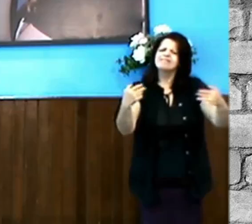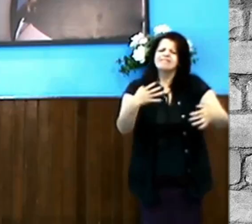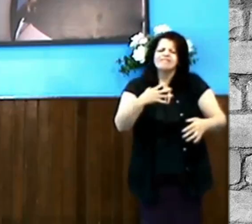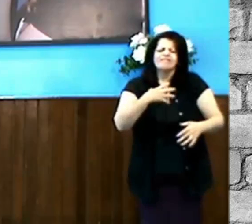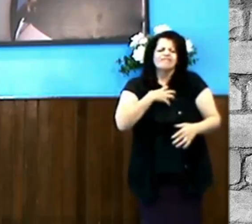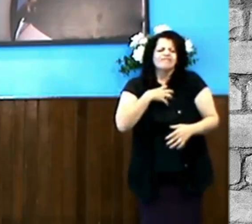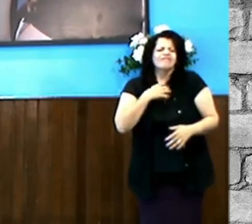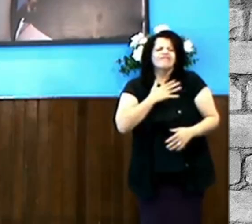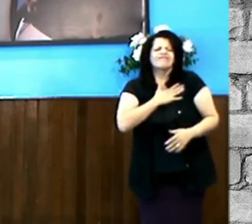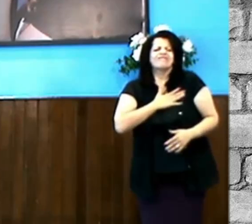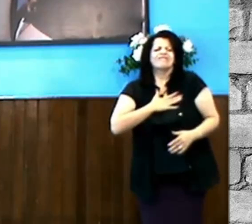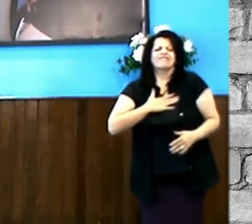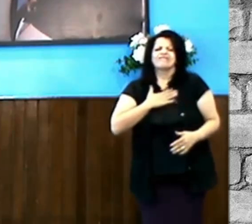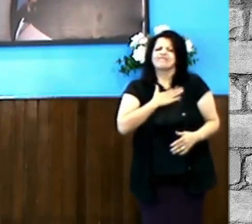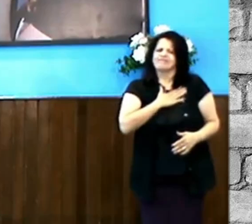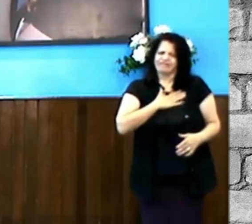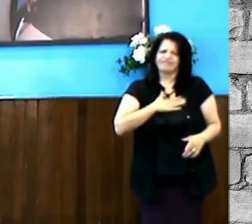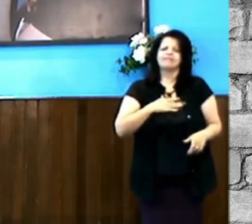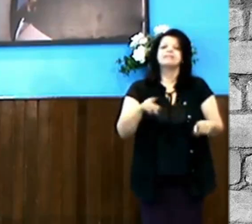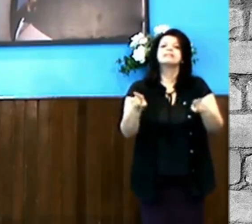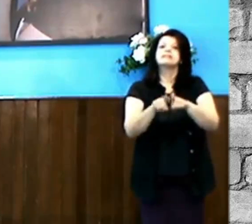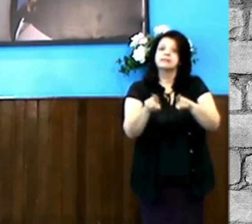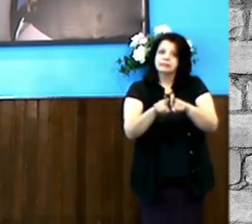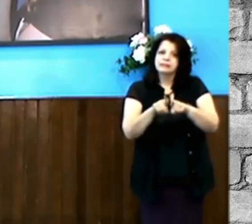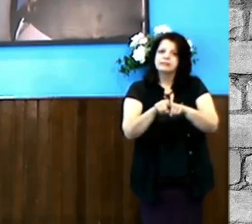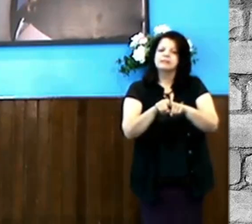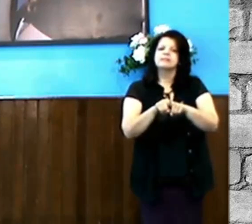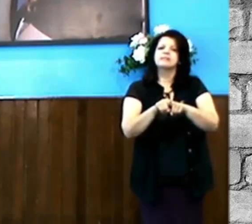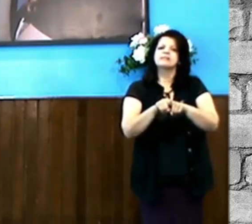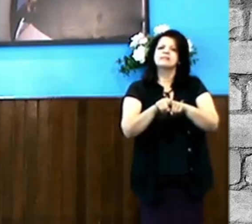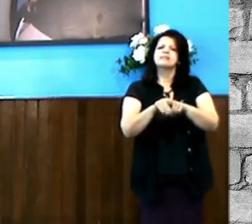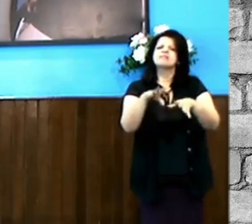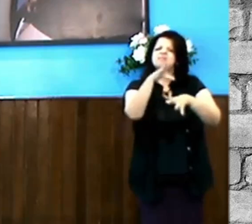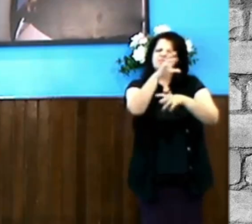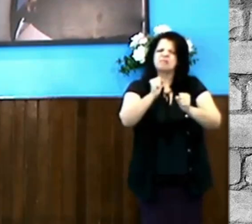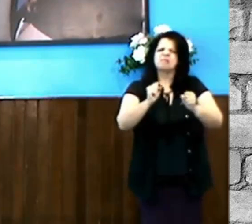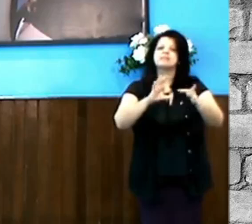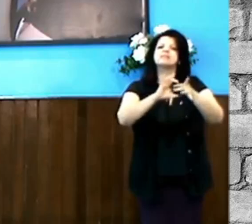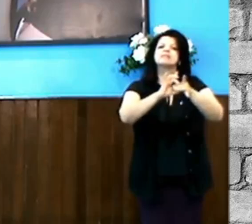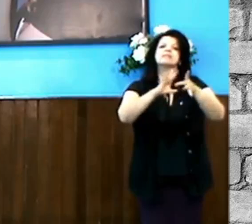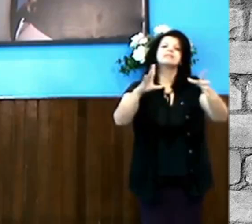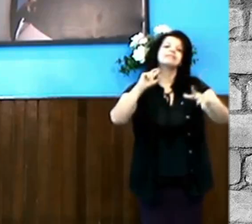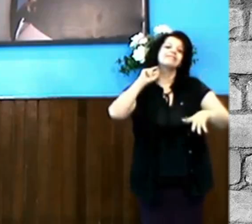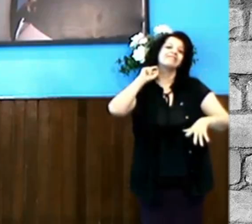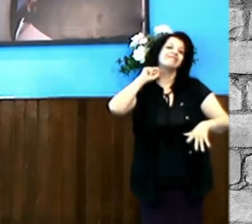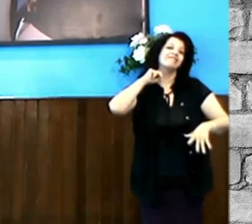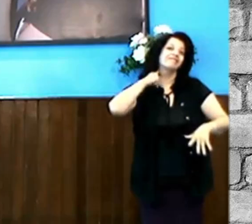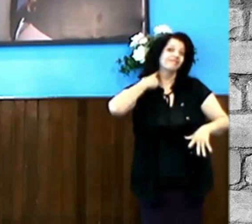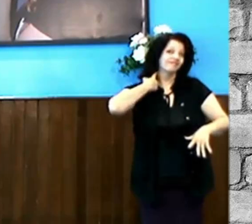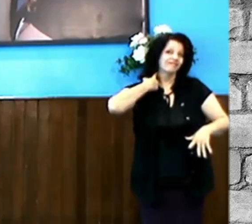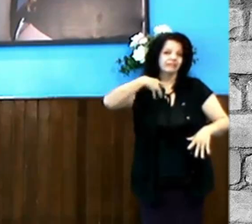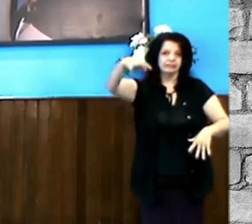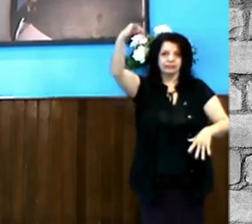de satisfação, também será aquilo que de alguma maneira vai nos intoxicar e contaminar a nossa vida